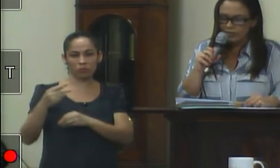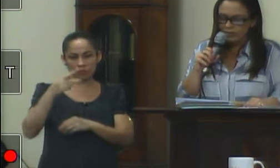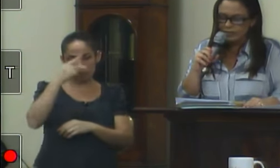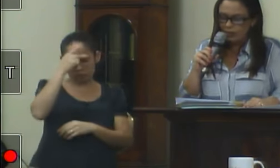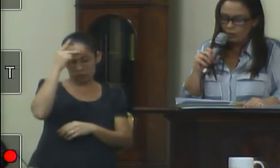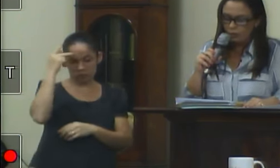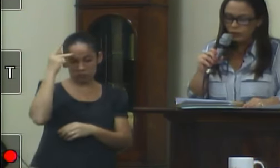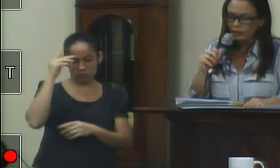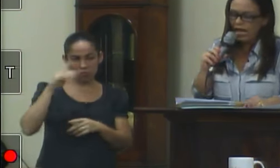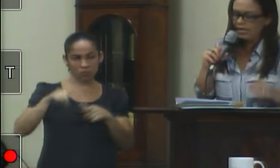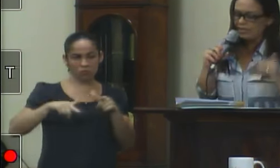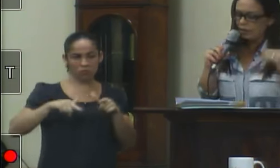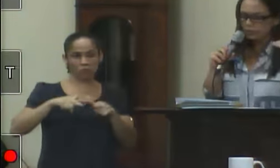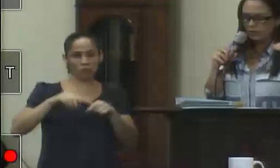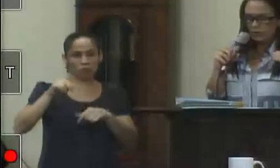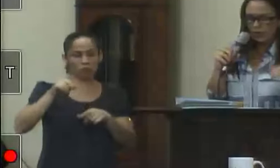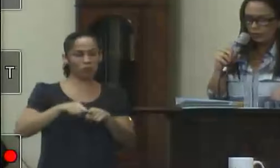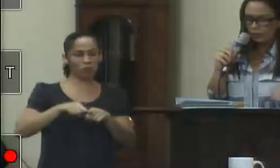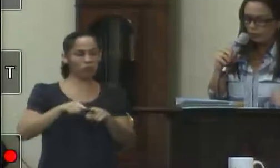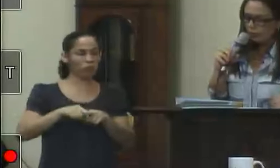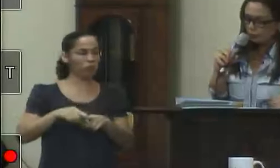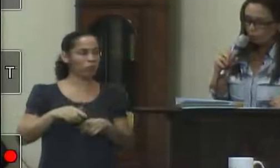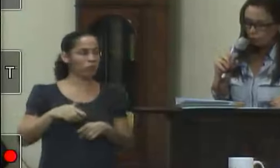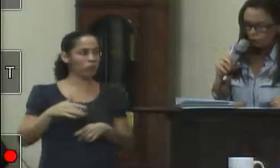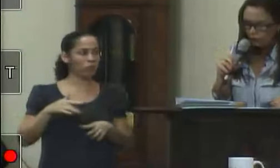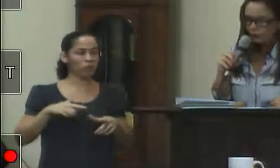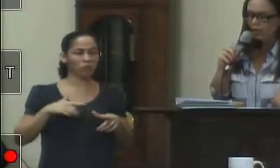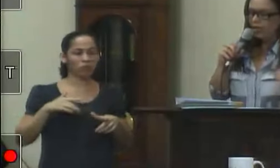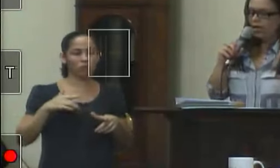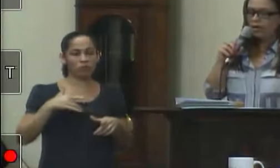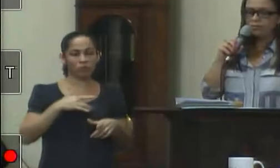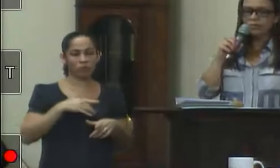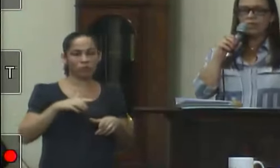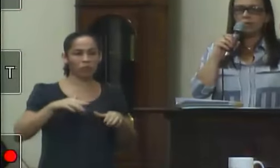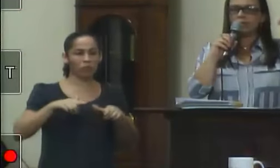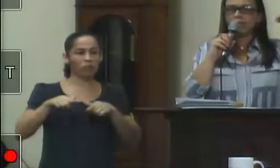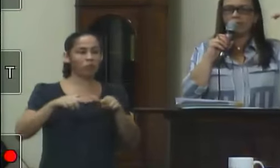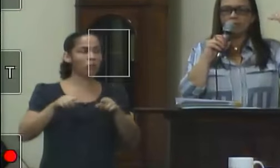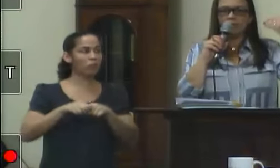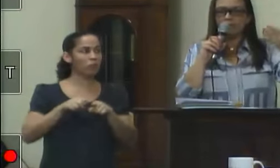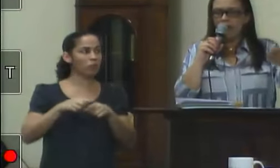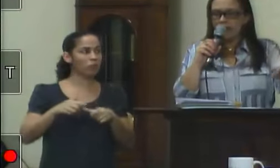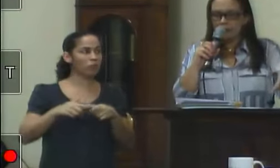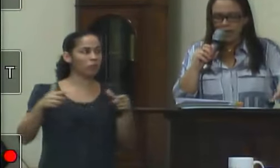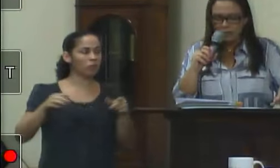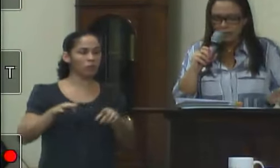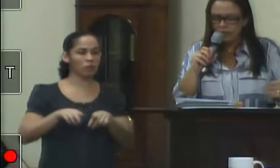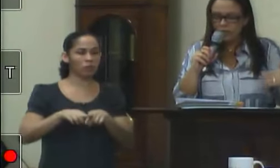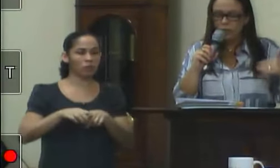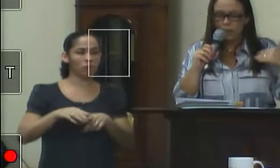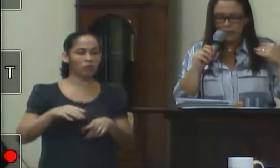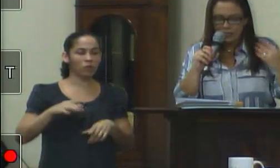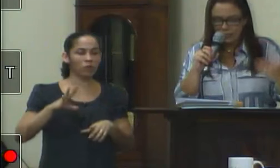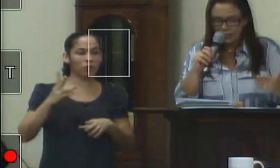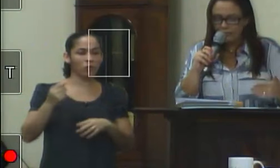a vigilância em saúde. A saúde do trabalhador melhorou muito. Temos castração de animais, mais uma vez, com a parceria da FAA